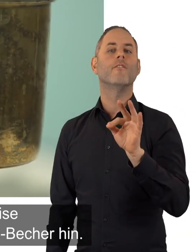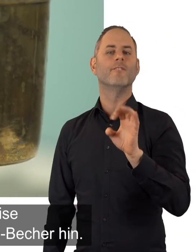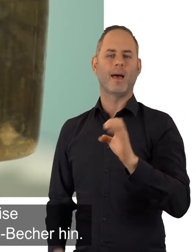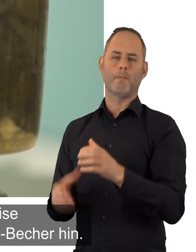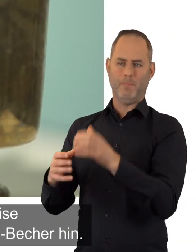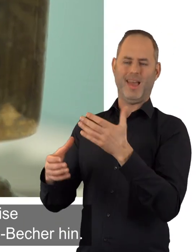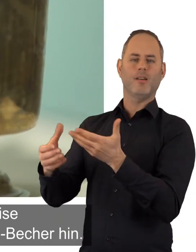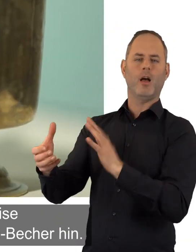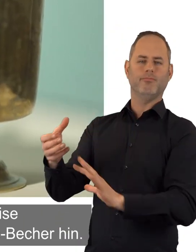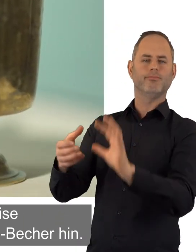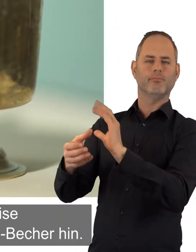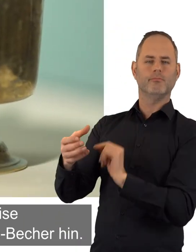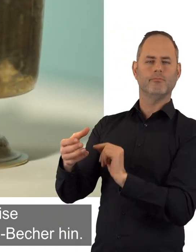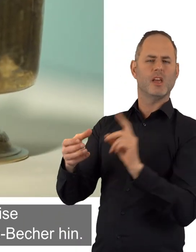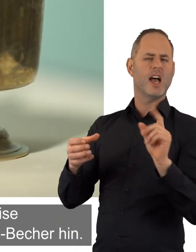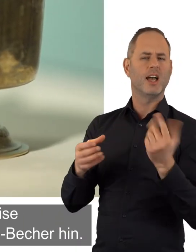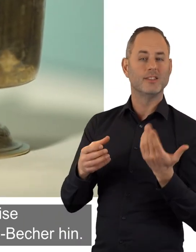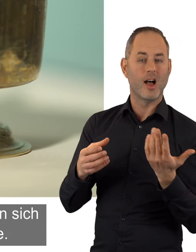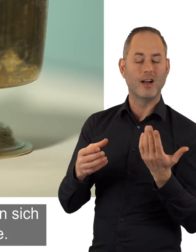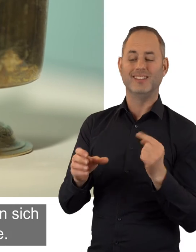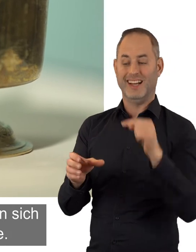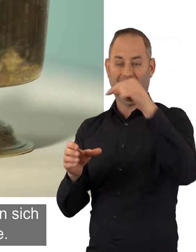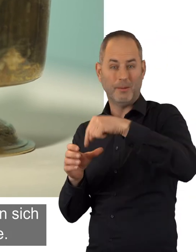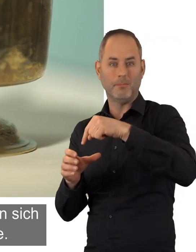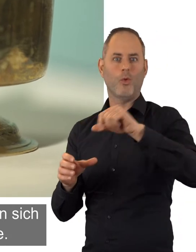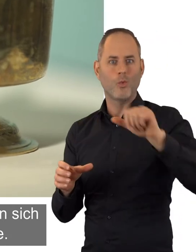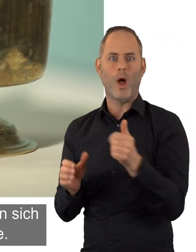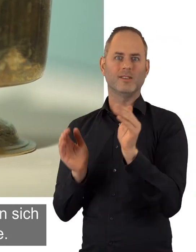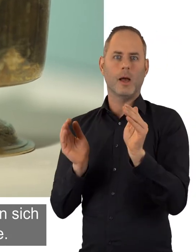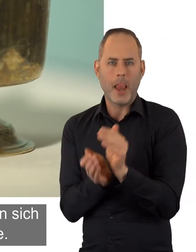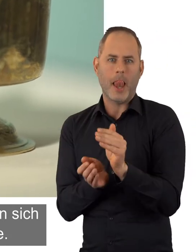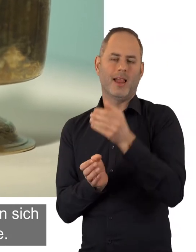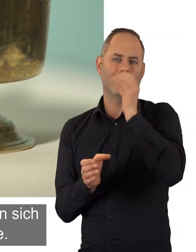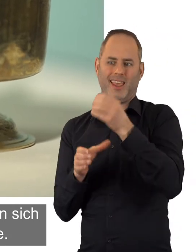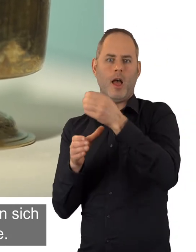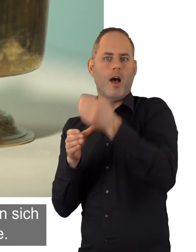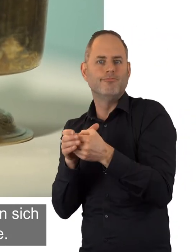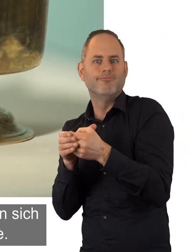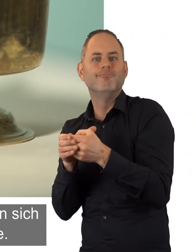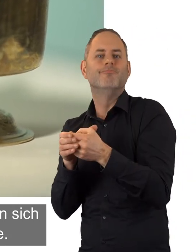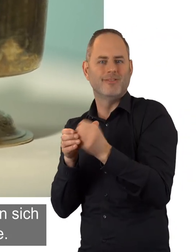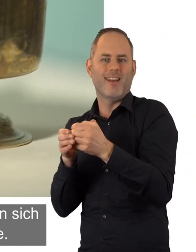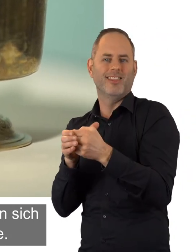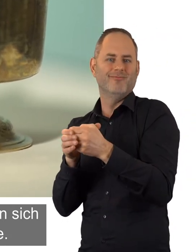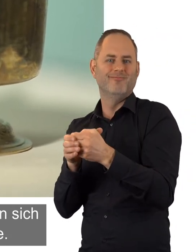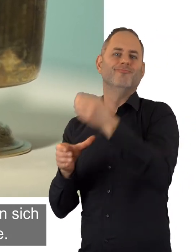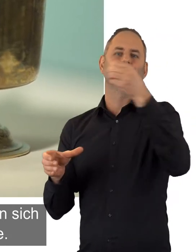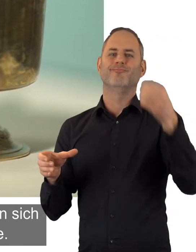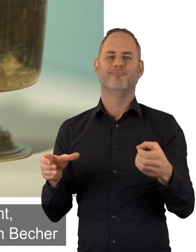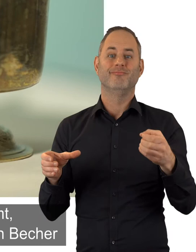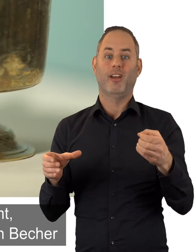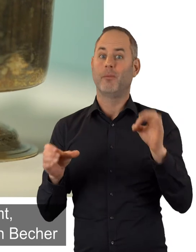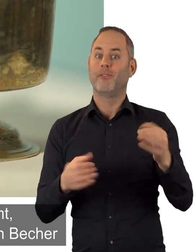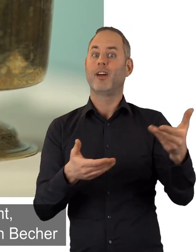sogenannten Häufebecher hin. Das heißt, im Inneren befanden sich noch kleinere Trinkgefäße,